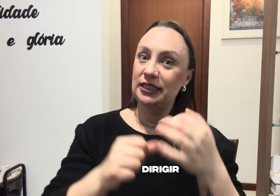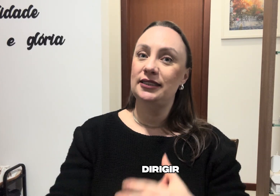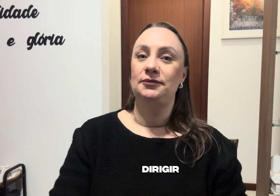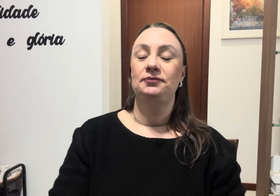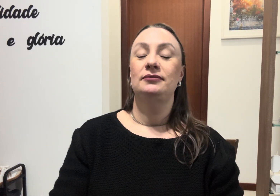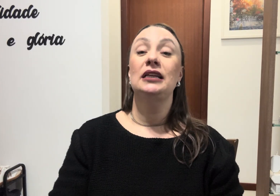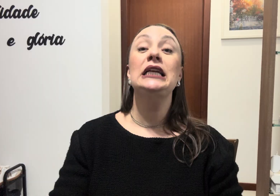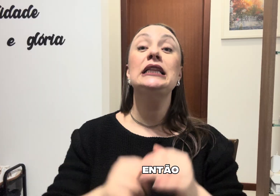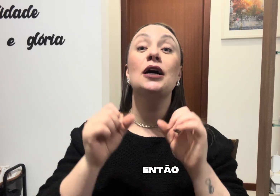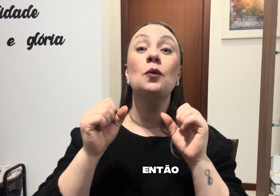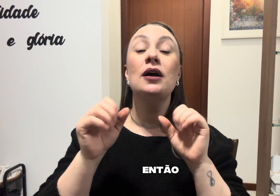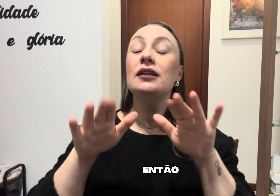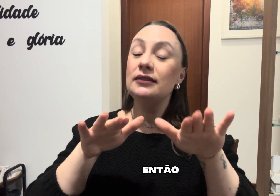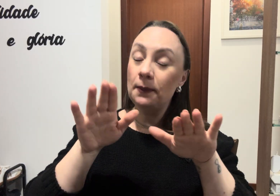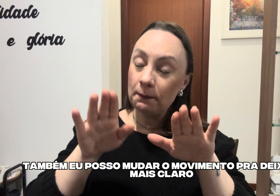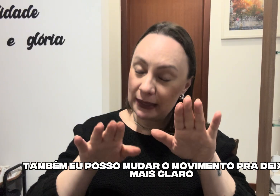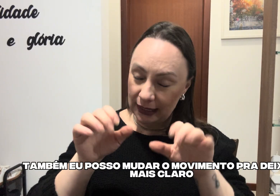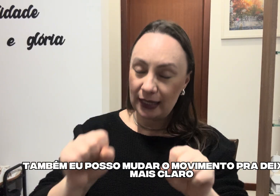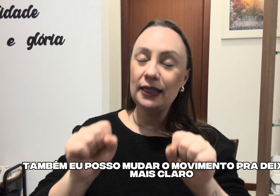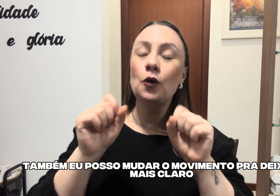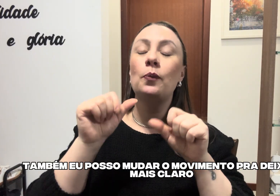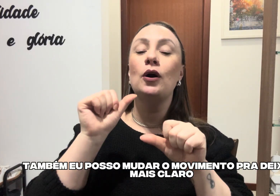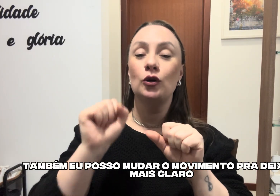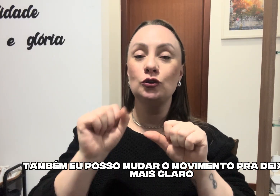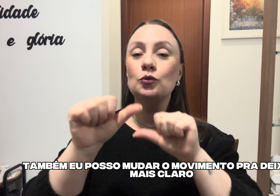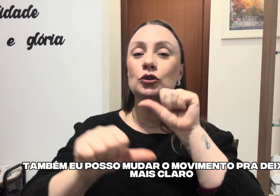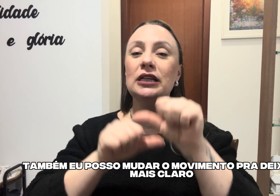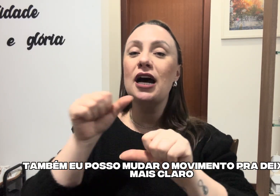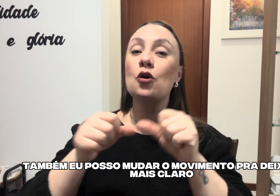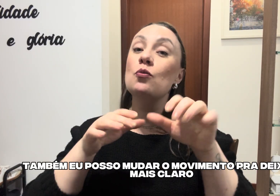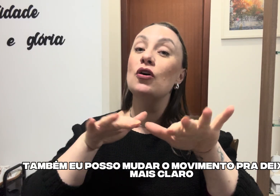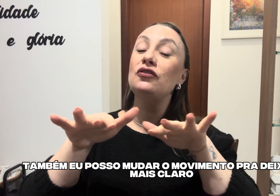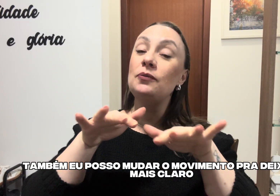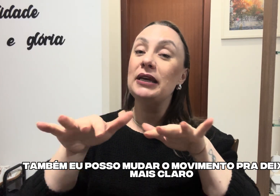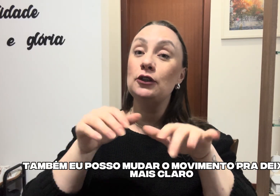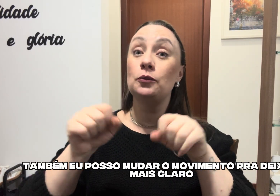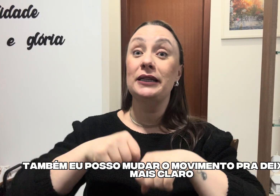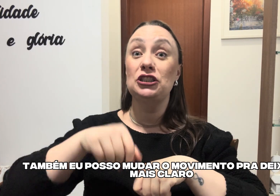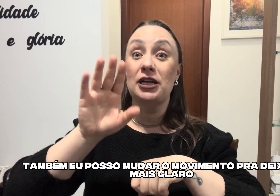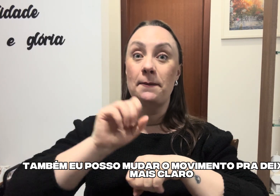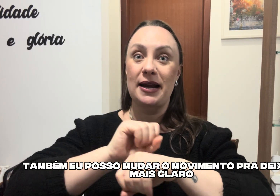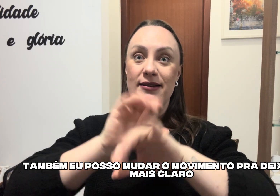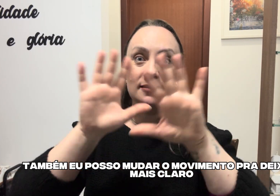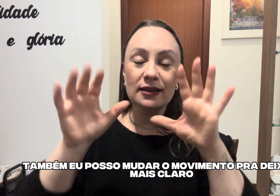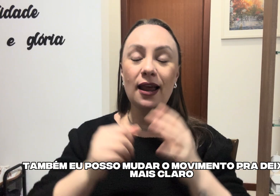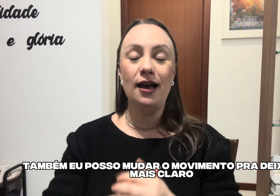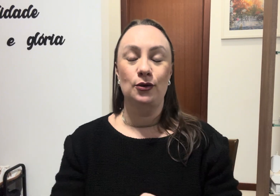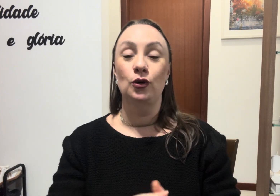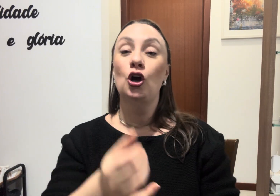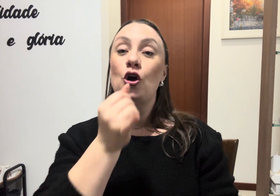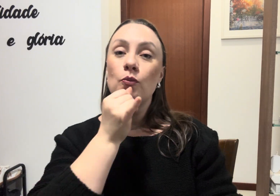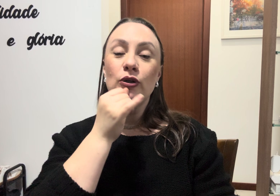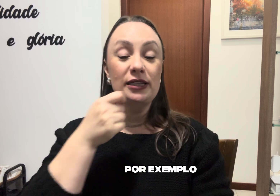dirigir. Então, também eu posso mudar o movimento para deixar mais claro. Por